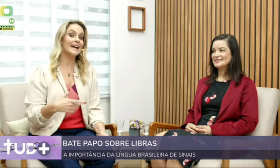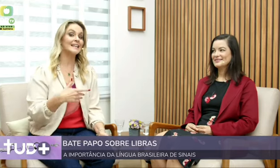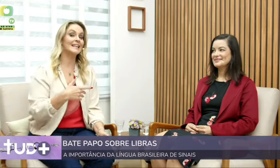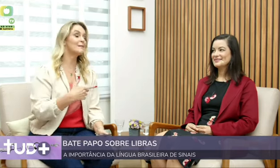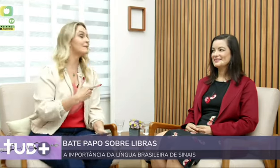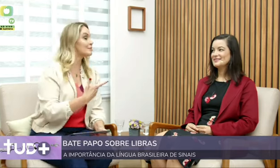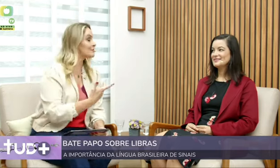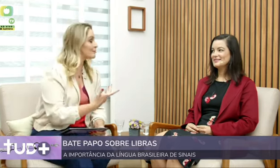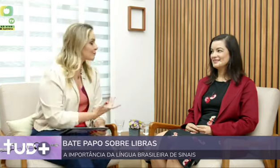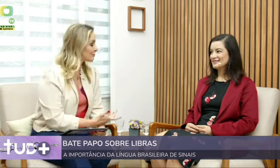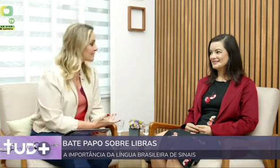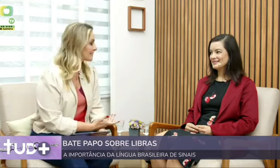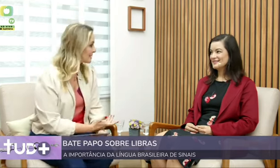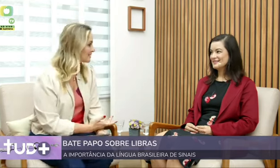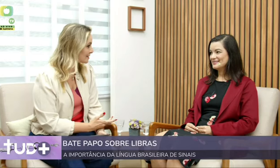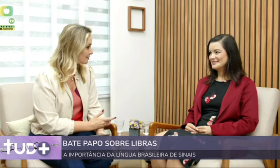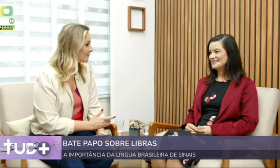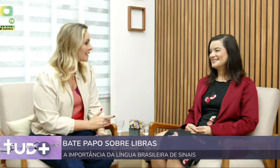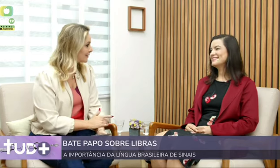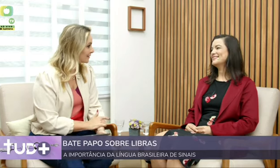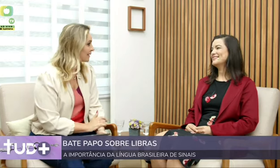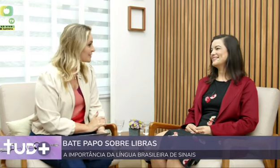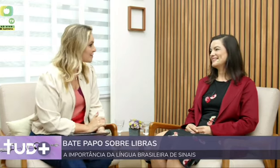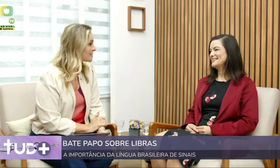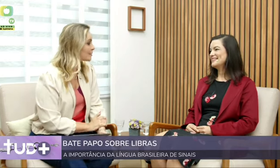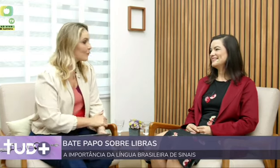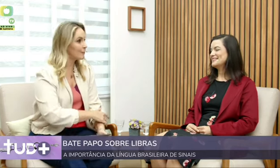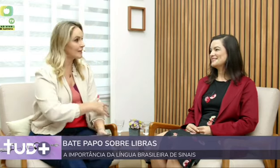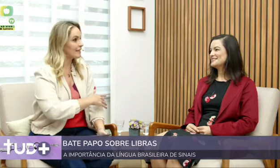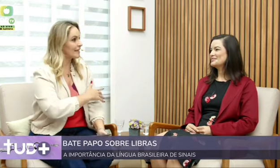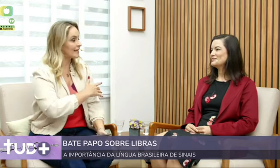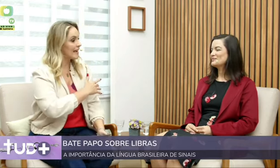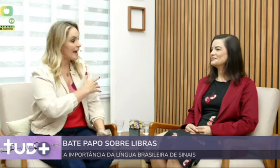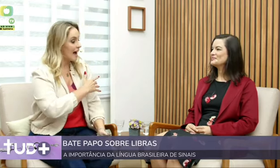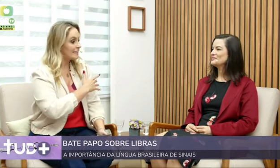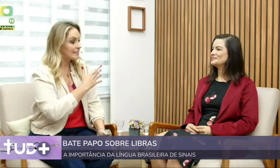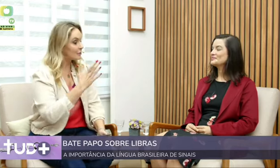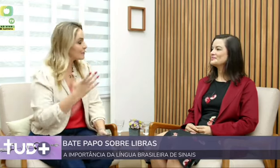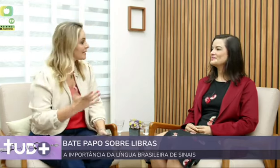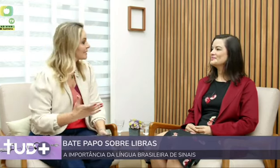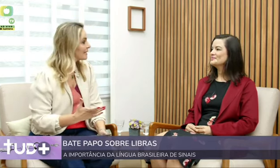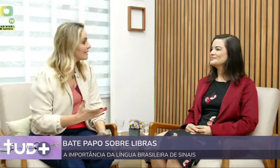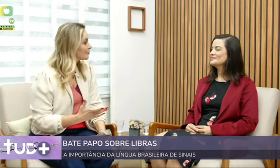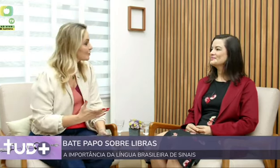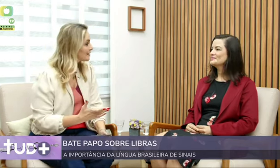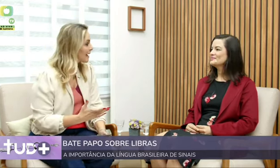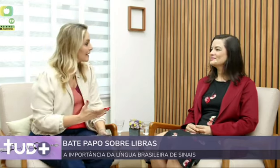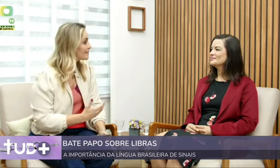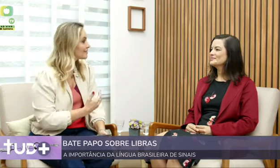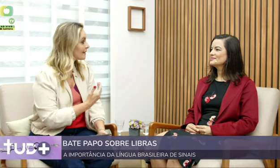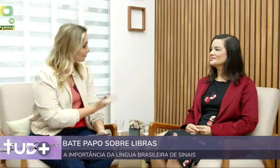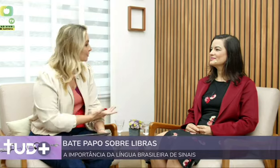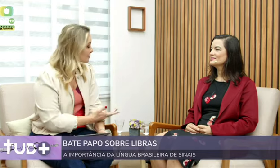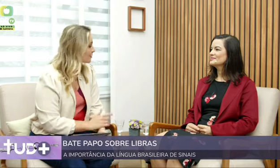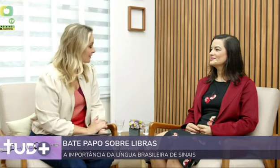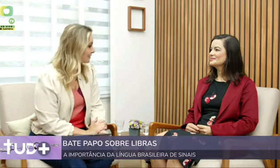ensinar Libras para as pessoas que desejam. Não é, Letícia? Assim, como que a língua brasileira dos sinais entrou na sua